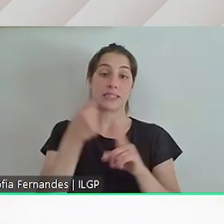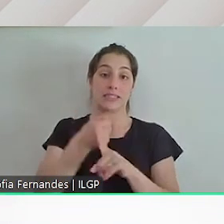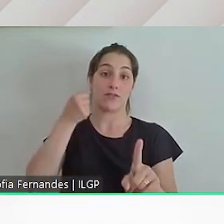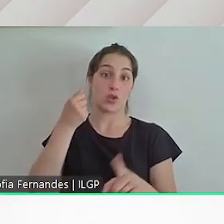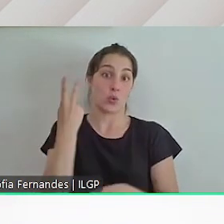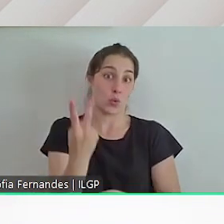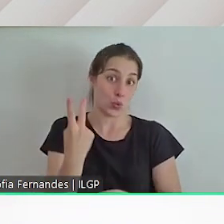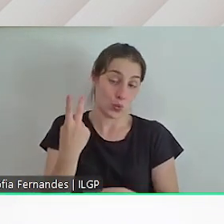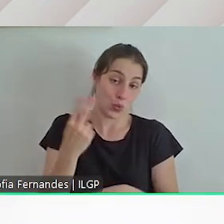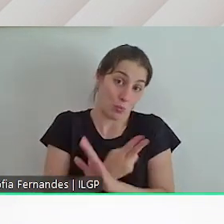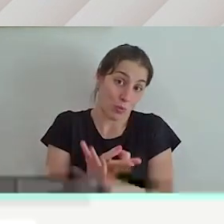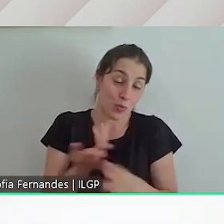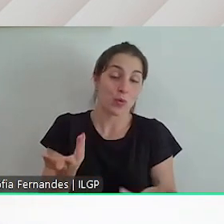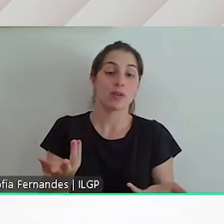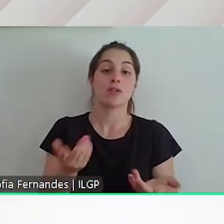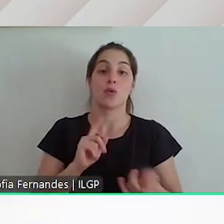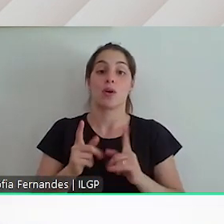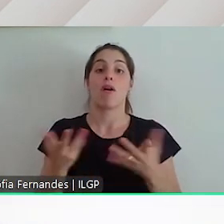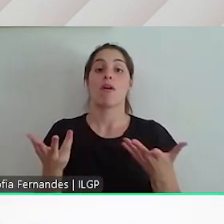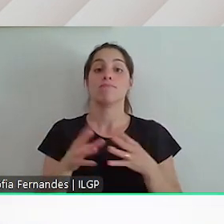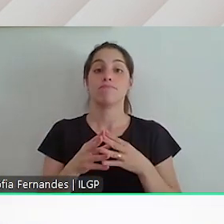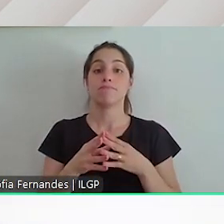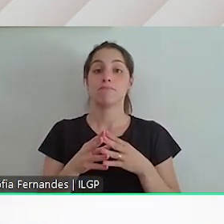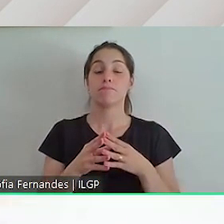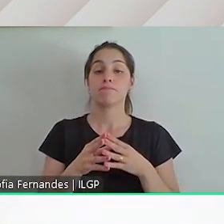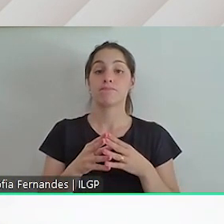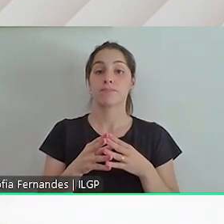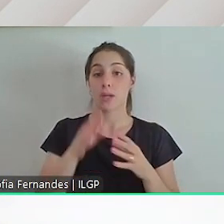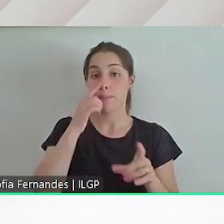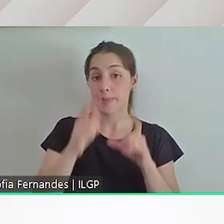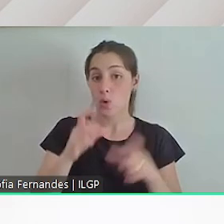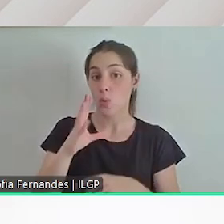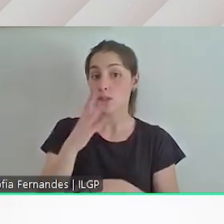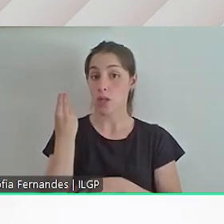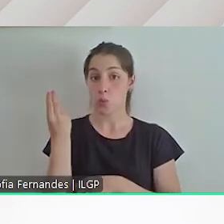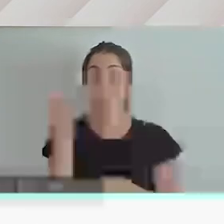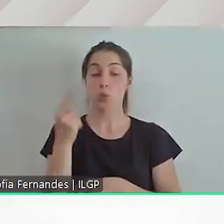conteúdos de membros in-alumni e também